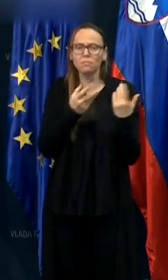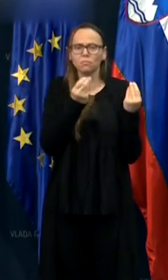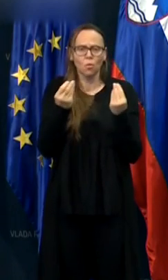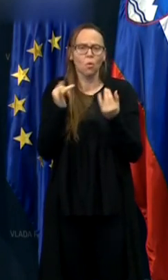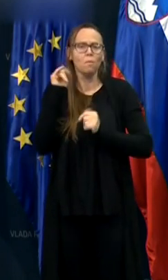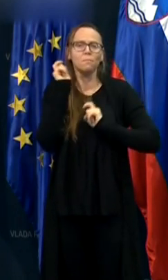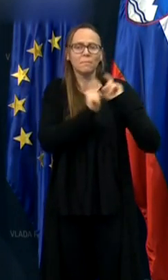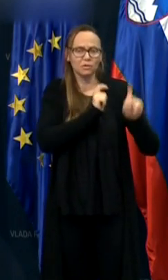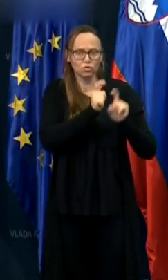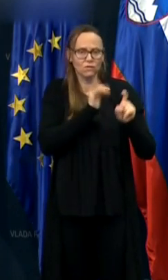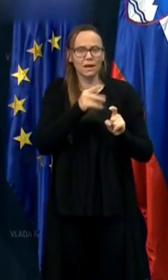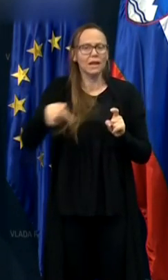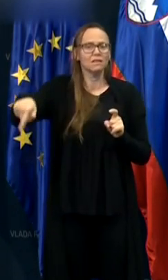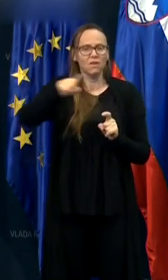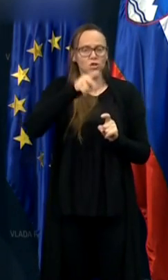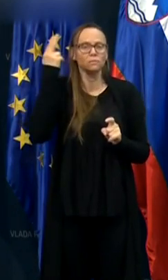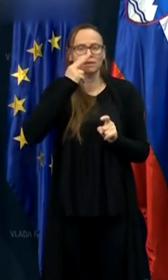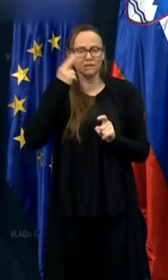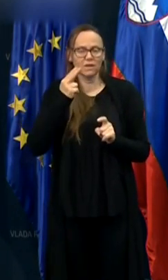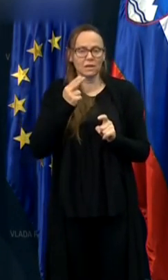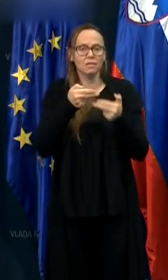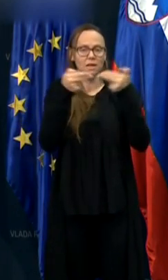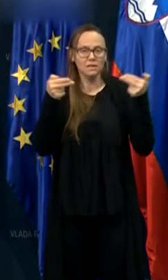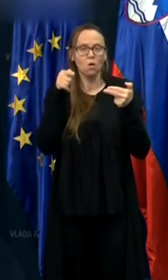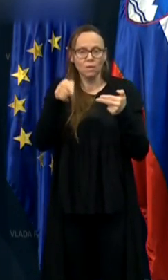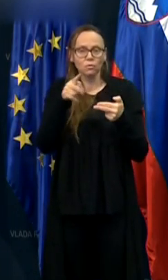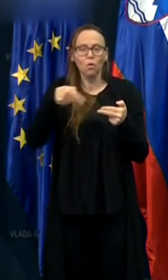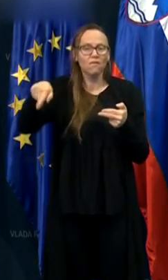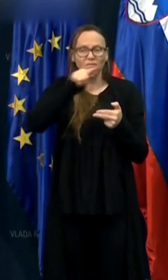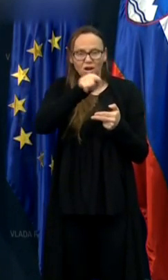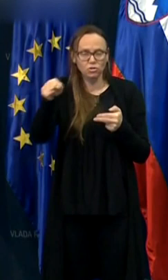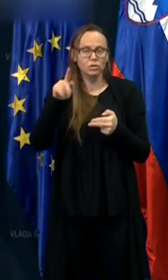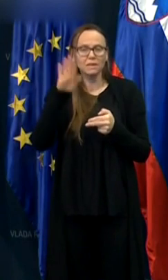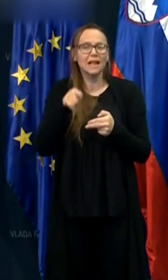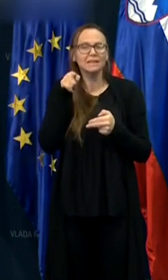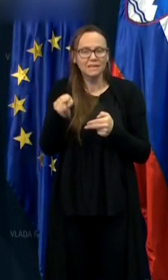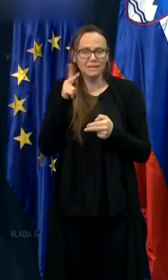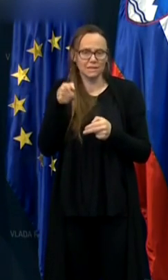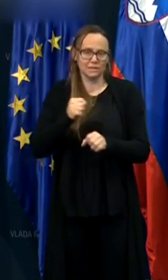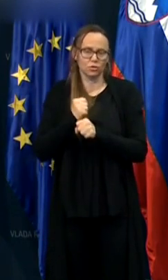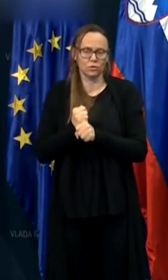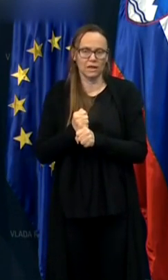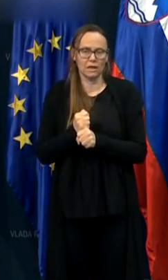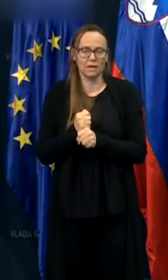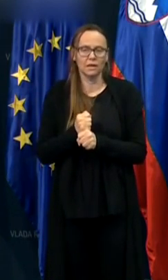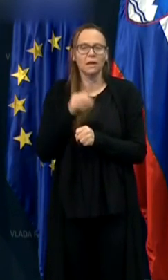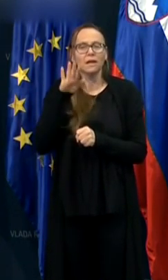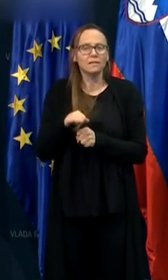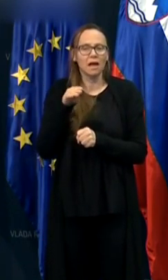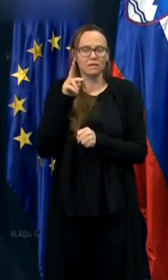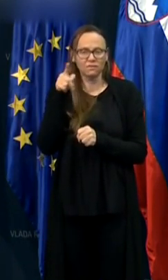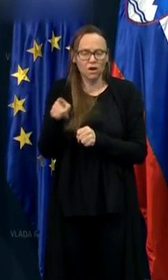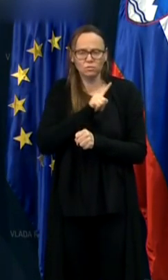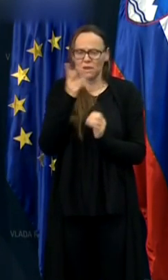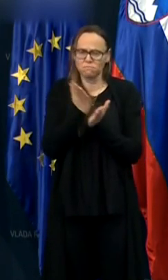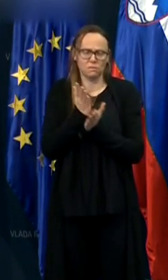pritoževala nad vašimi, seveda zdaj naslavljam to vašimi, samo na tiste, ki ste to počeli, nad vašim